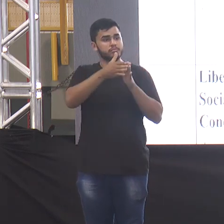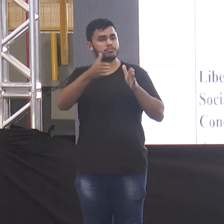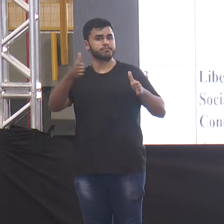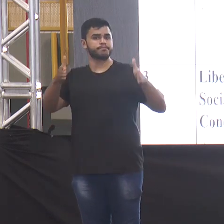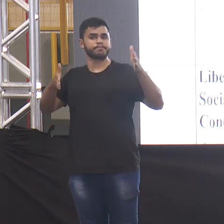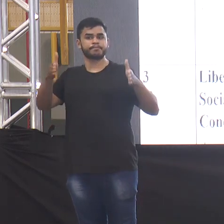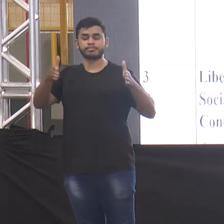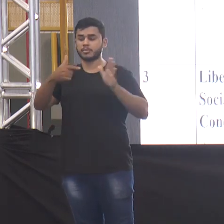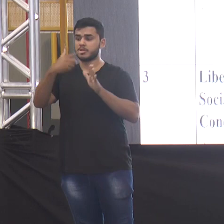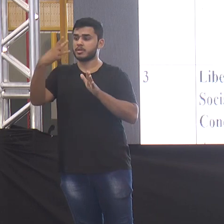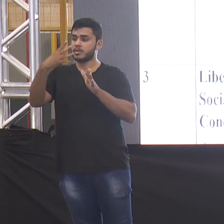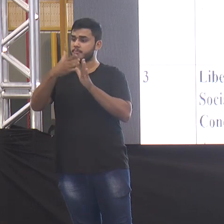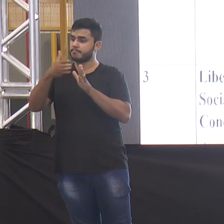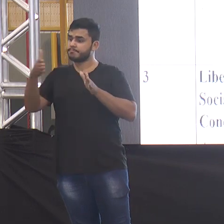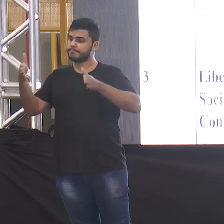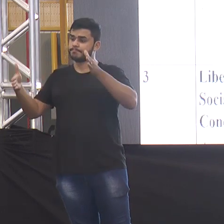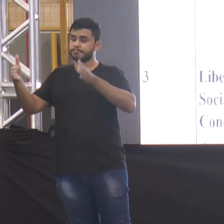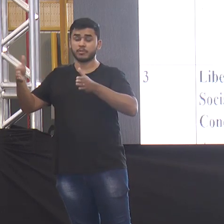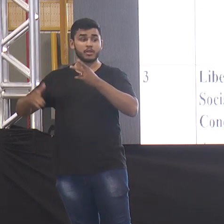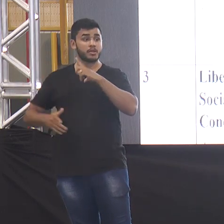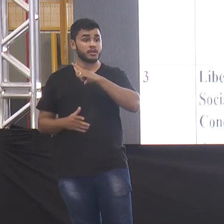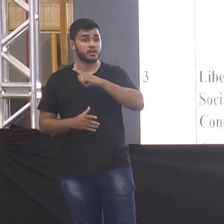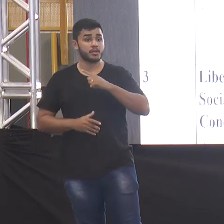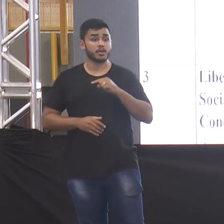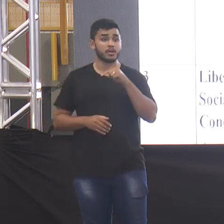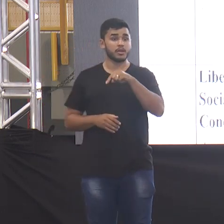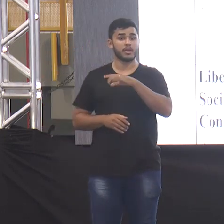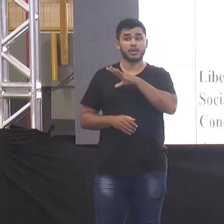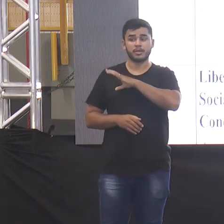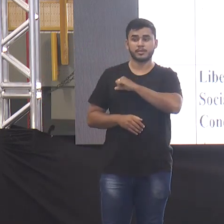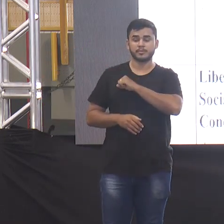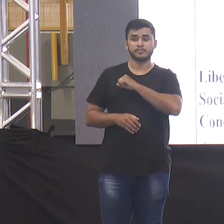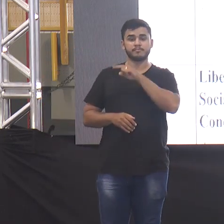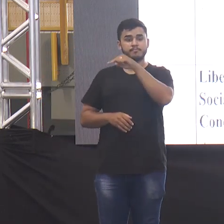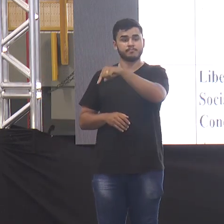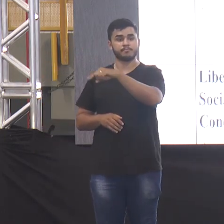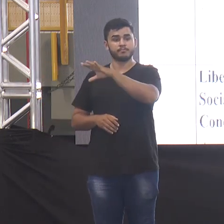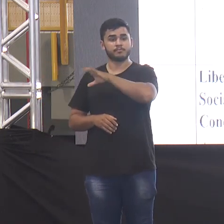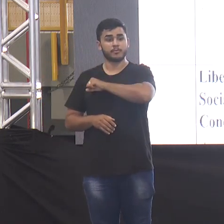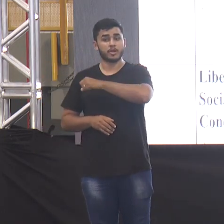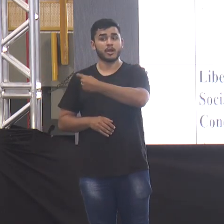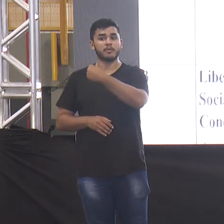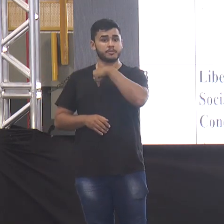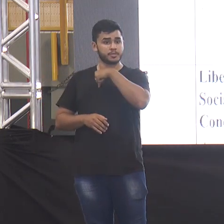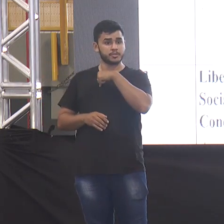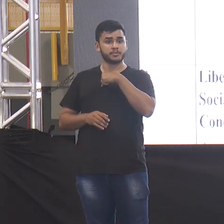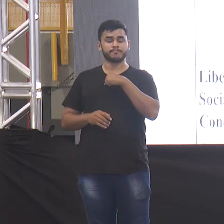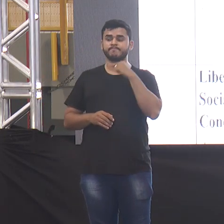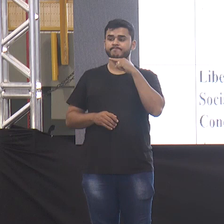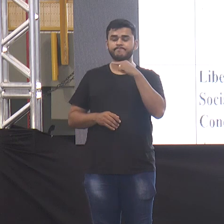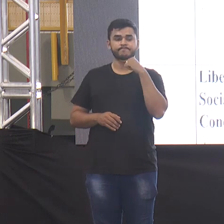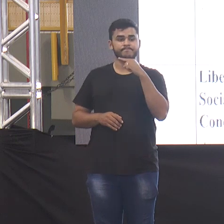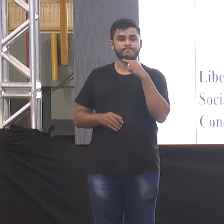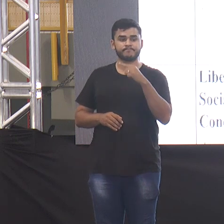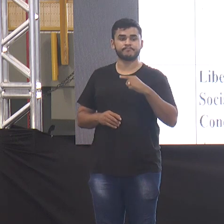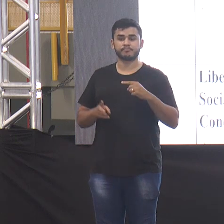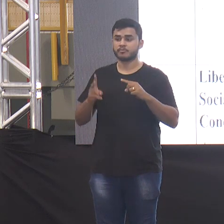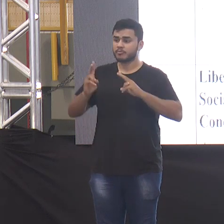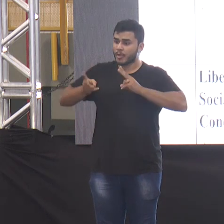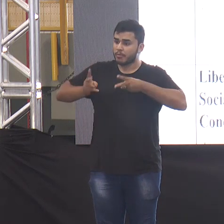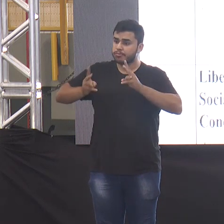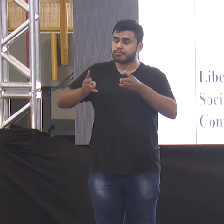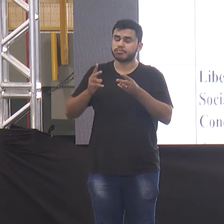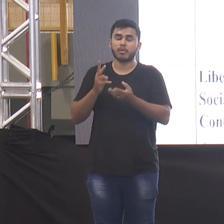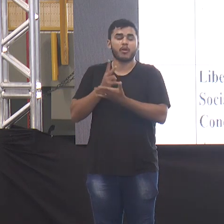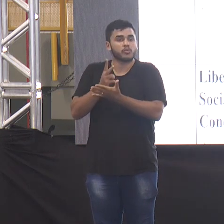junto. Segunda geração, medo de amar, eu amo, ela me ama, a gente não deve realizar esse amor para ele permanecer